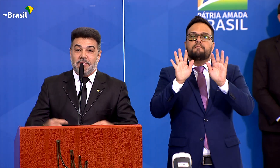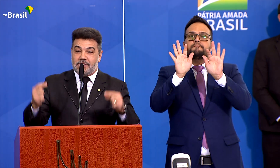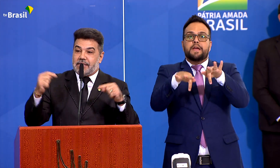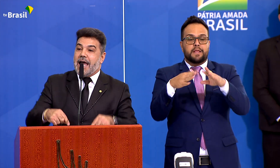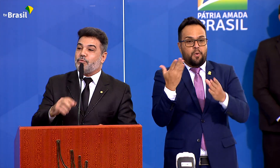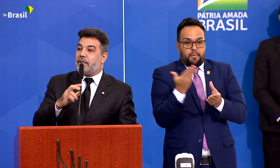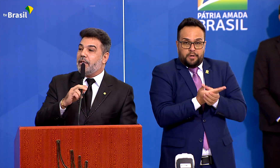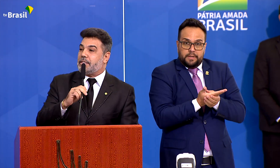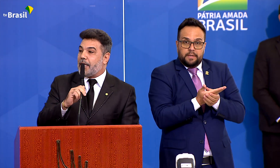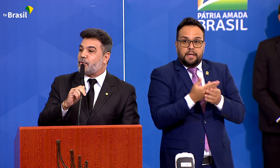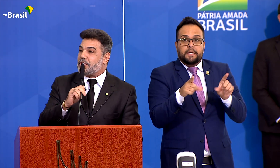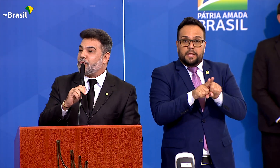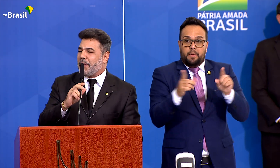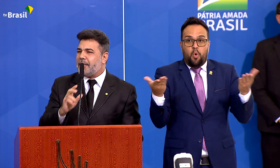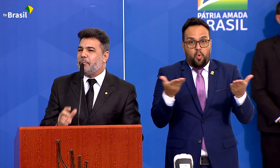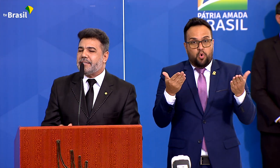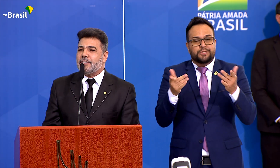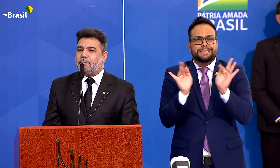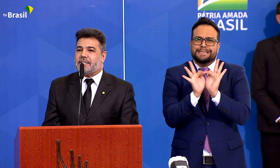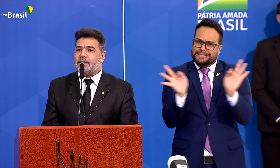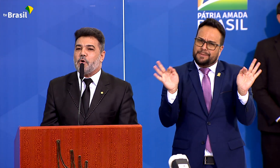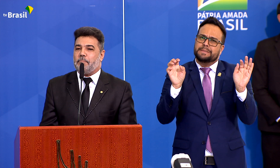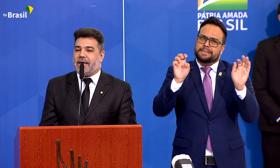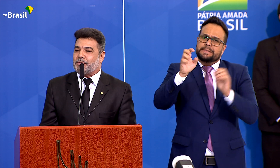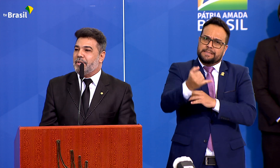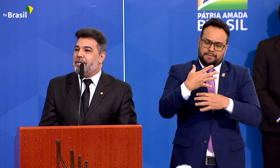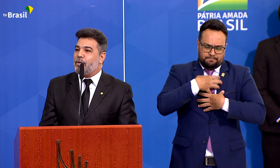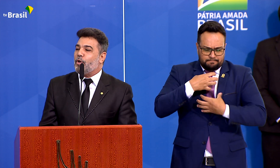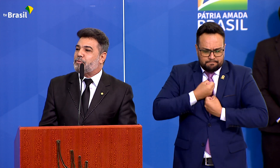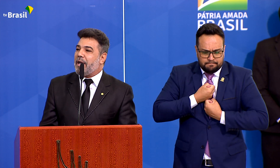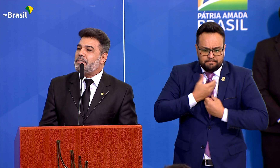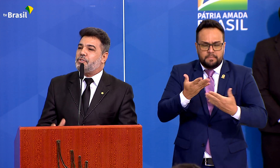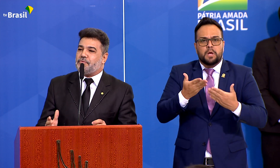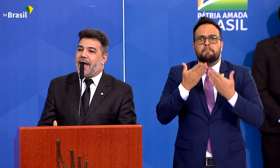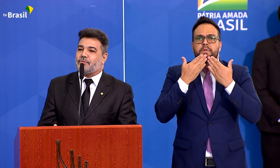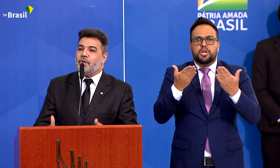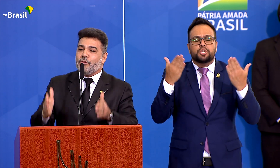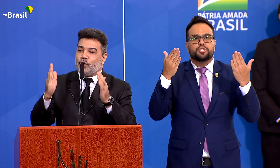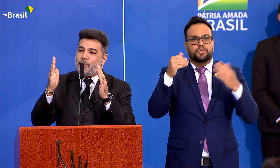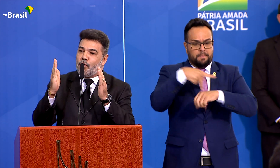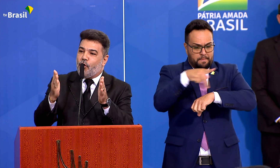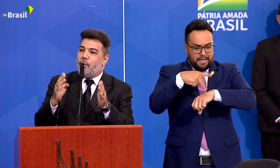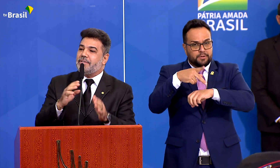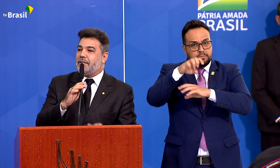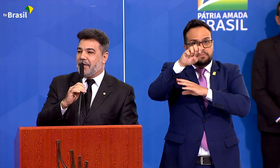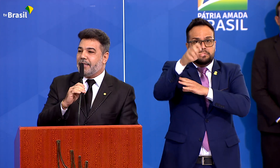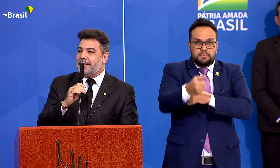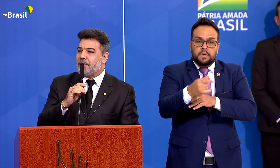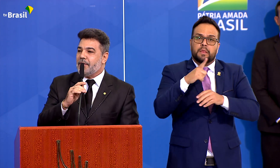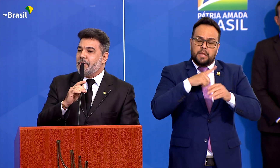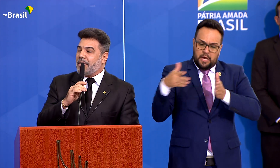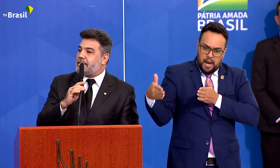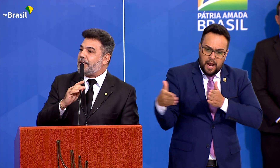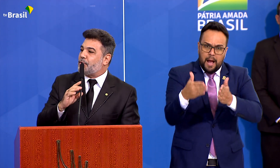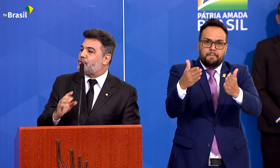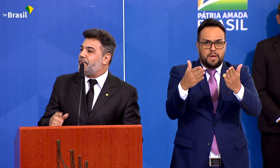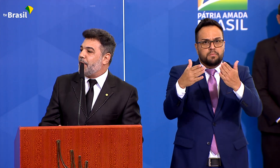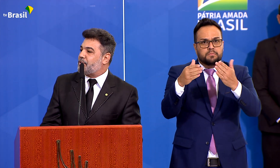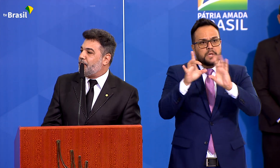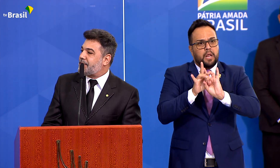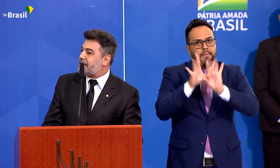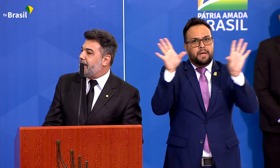esses processos nesse ato aqui nesse ato Cívico pela liberdade de expressão eu peço que o nosso país de fato Tome o rumo da Liberdade